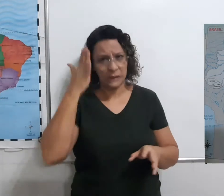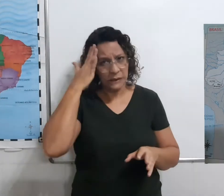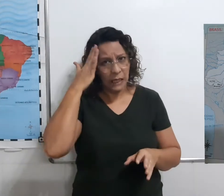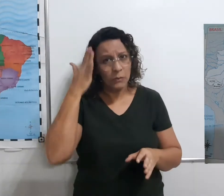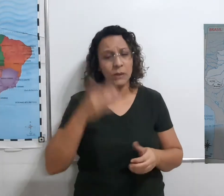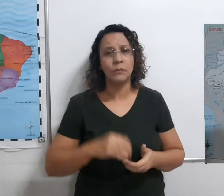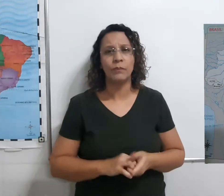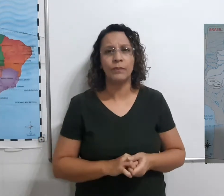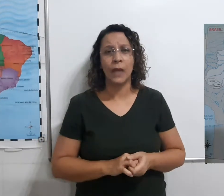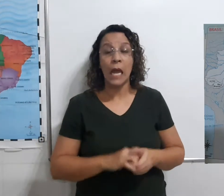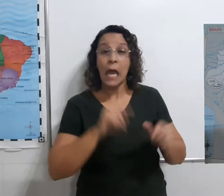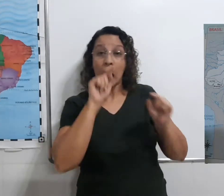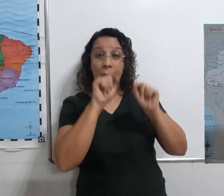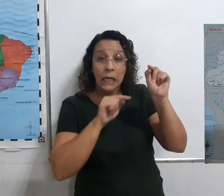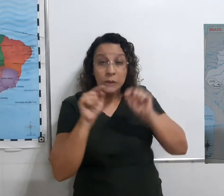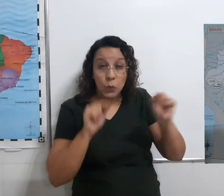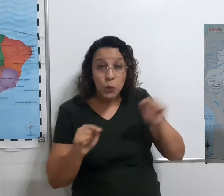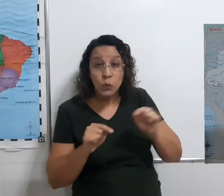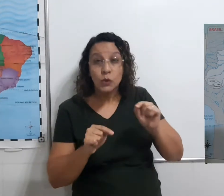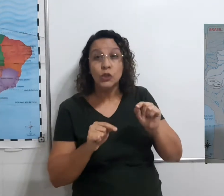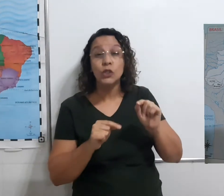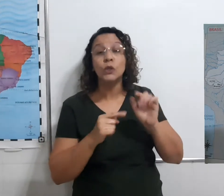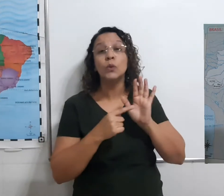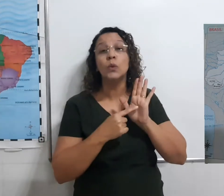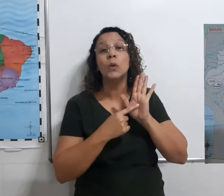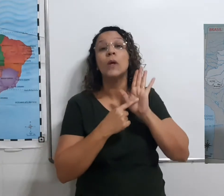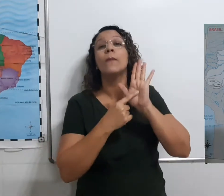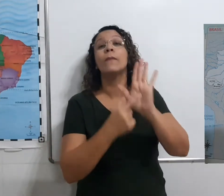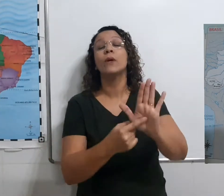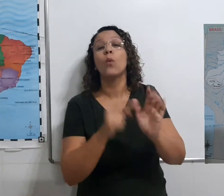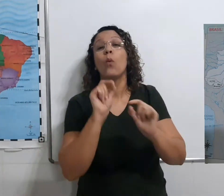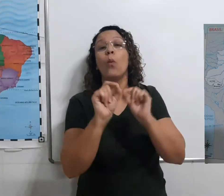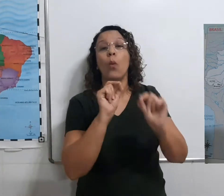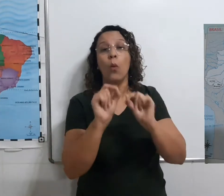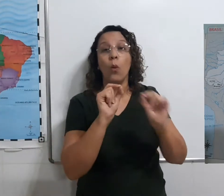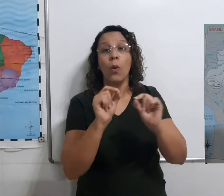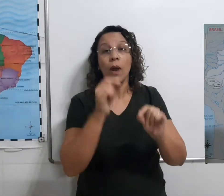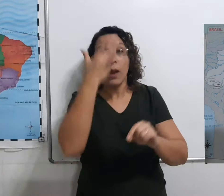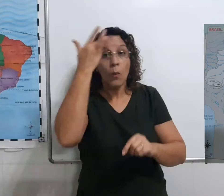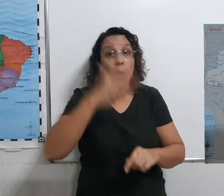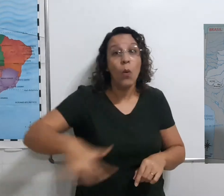Esses pontinhos representam a população brasileira.